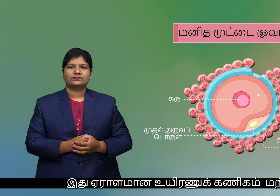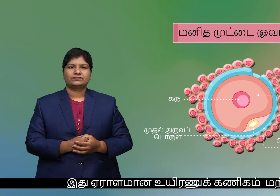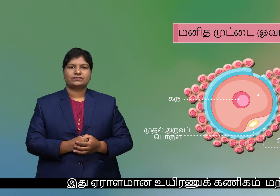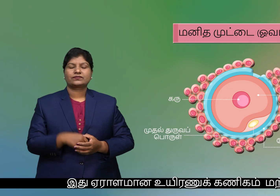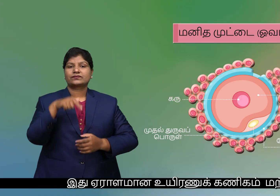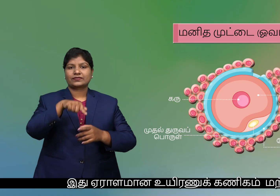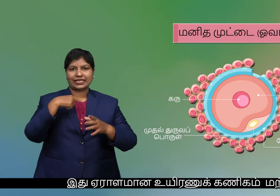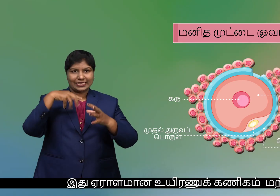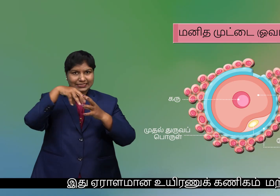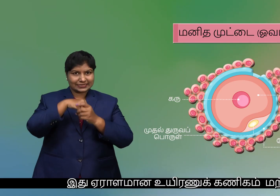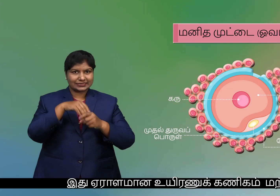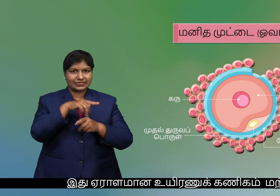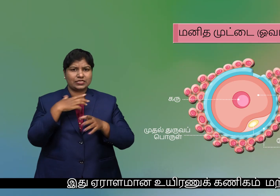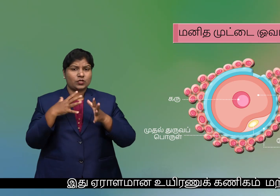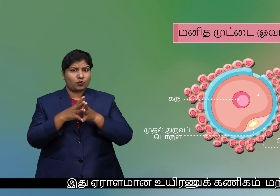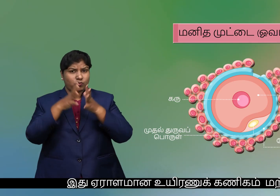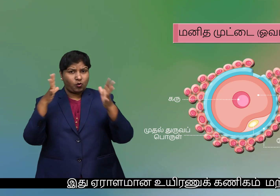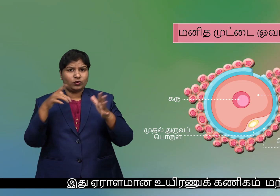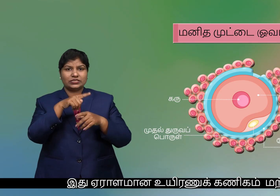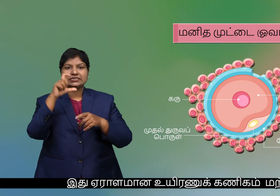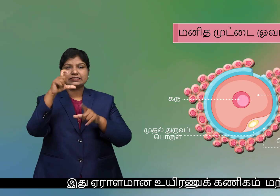இது ஏராளமான உயிரணு கணிகம் மற்றும்